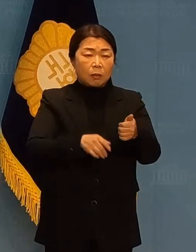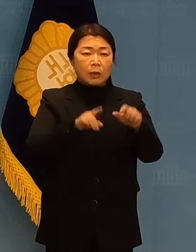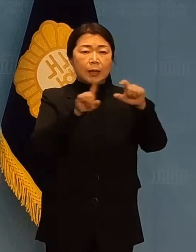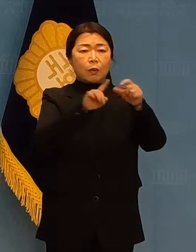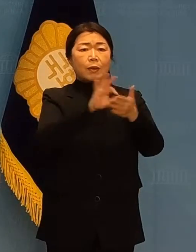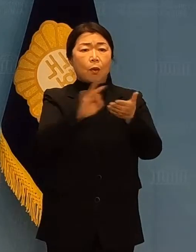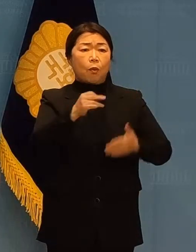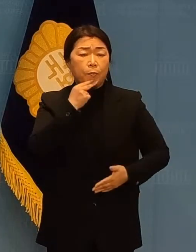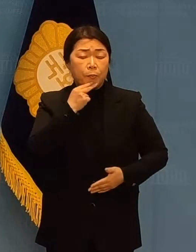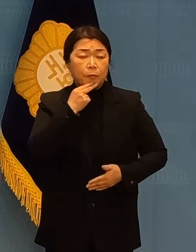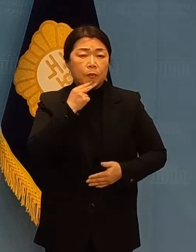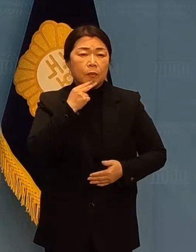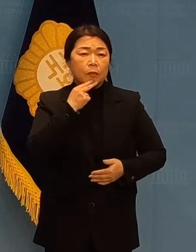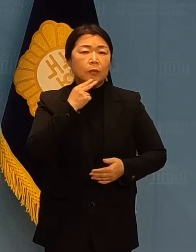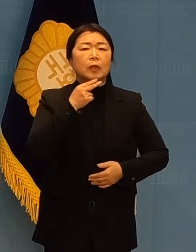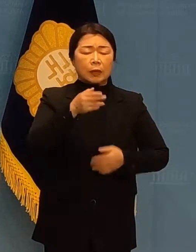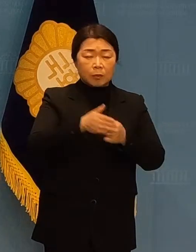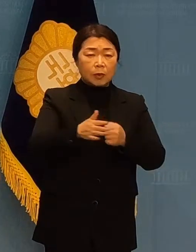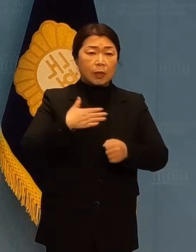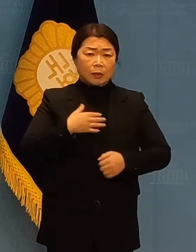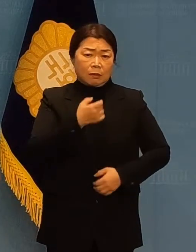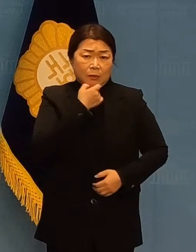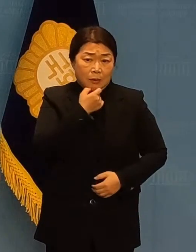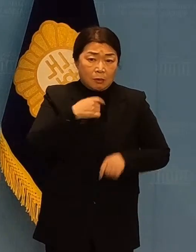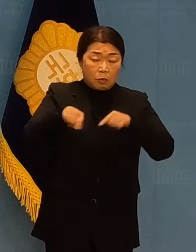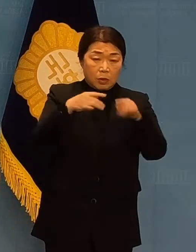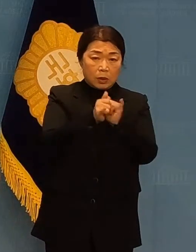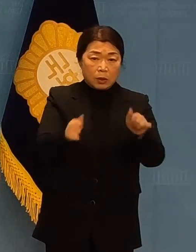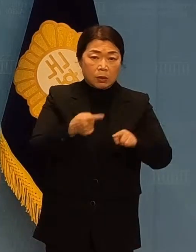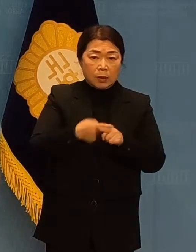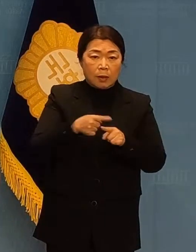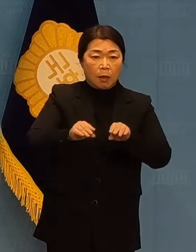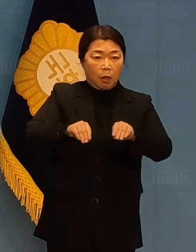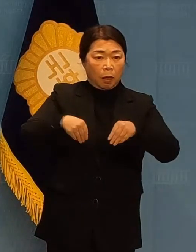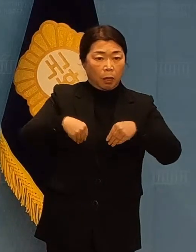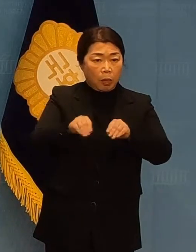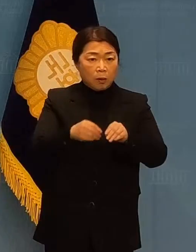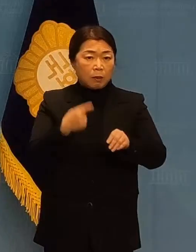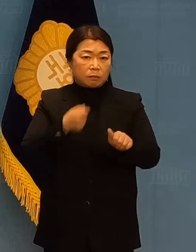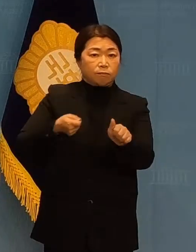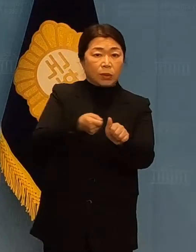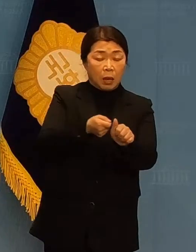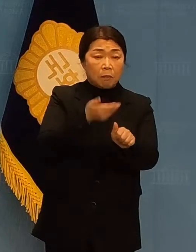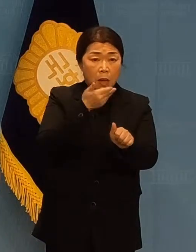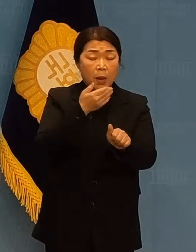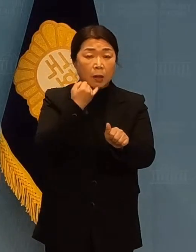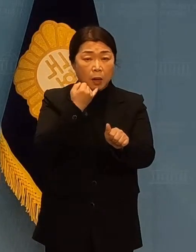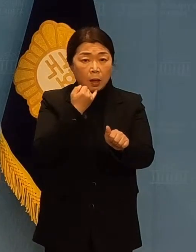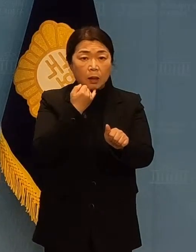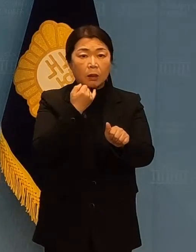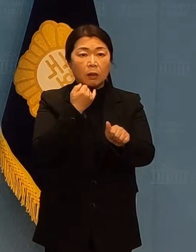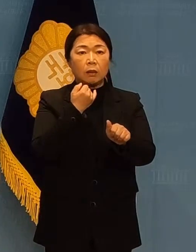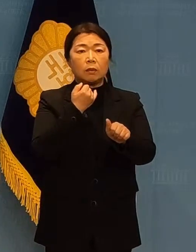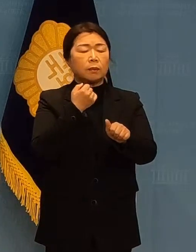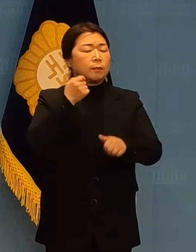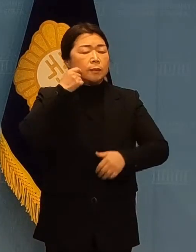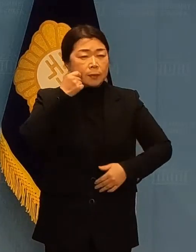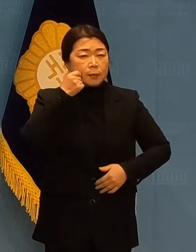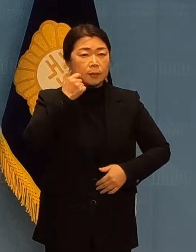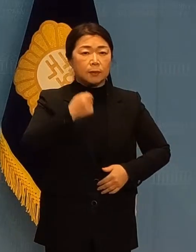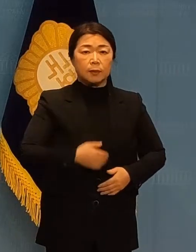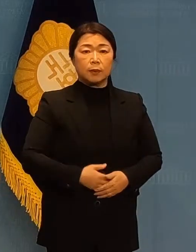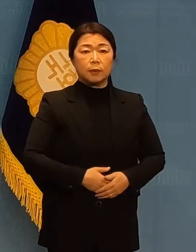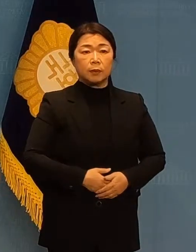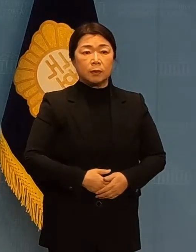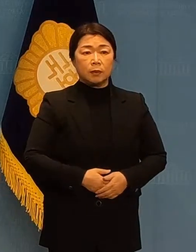정치인은 칼을 갈아서 목을 찔러도 되겠네 하게 되는 거 아닙니까? 테러 조작